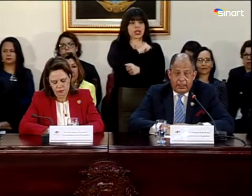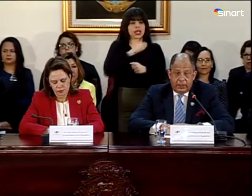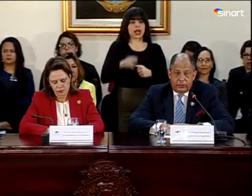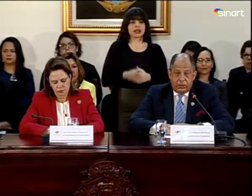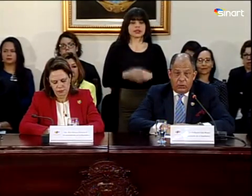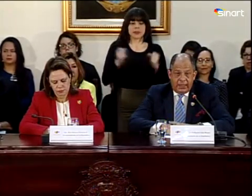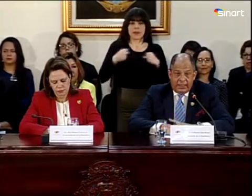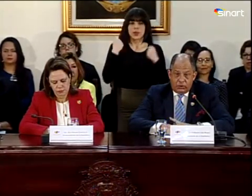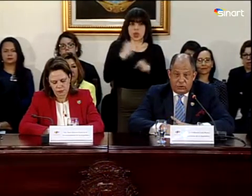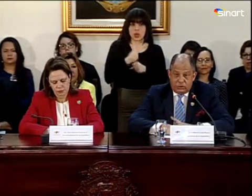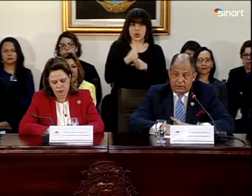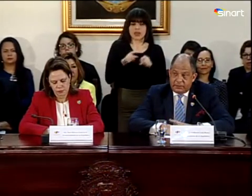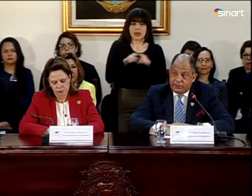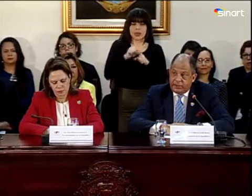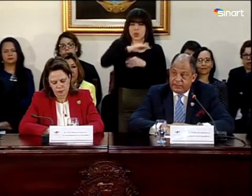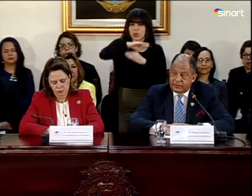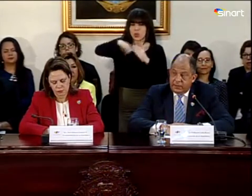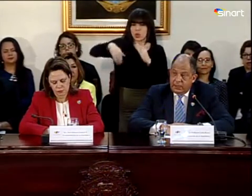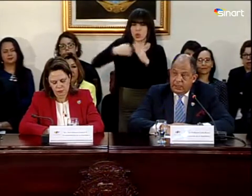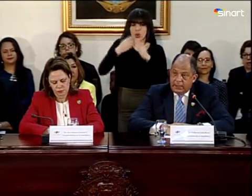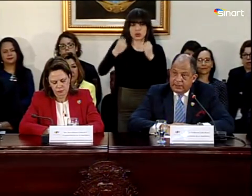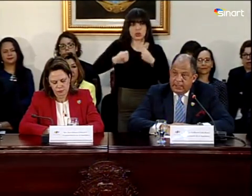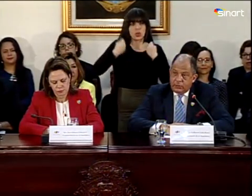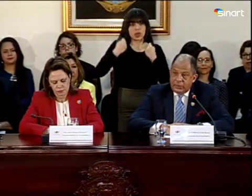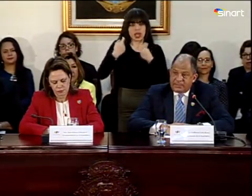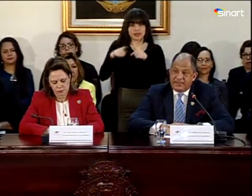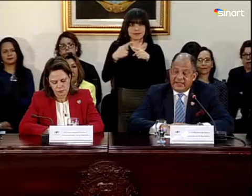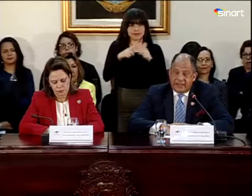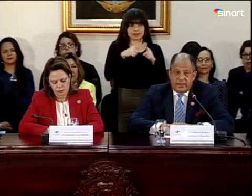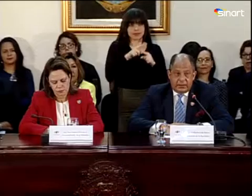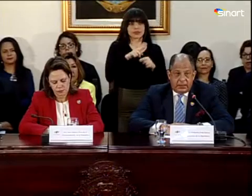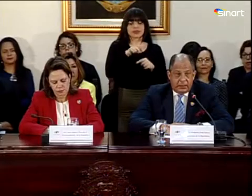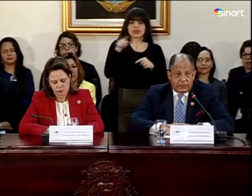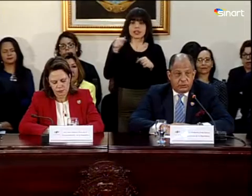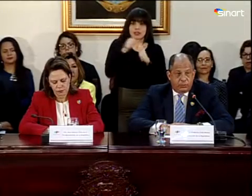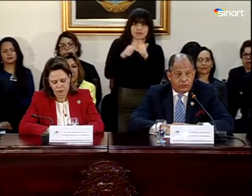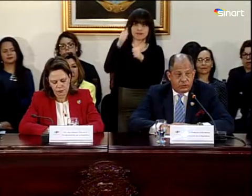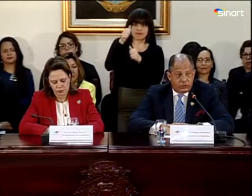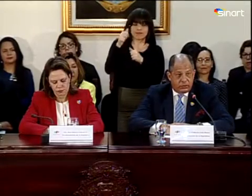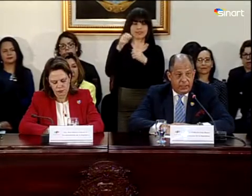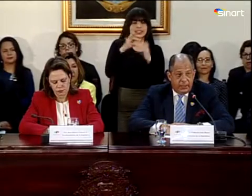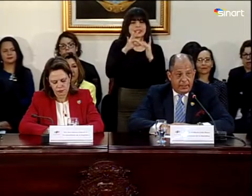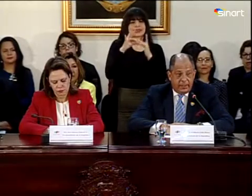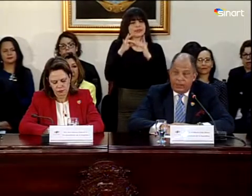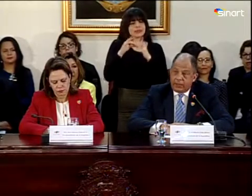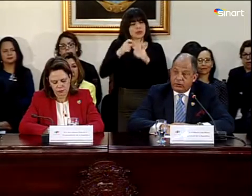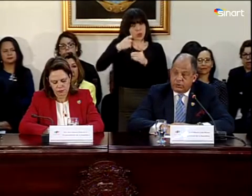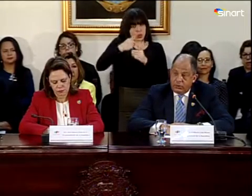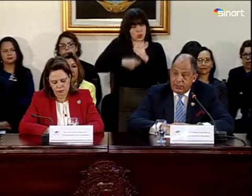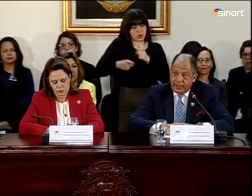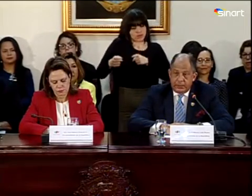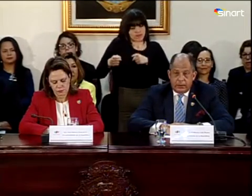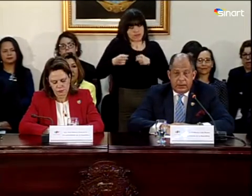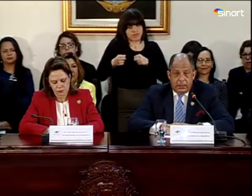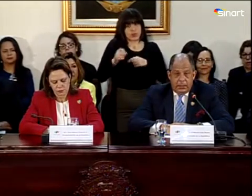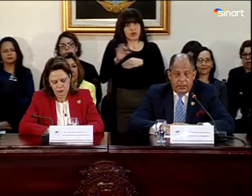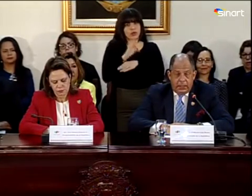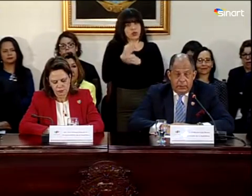Poder Ejecutivo y de todos los demás poderes a que seamos especialmente escrupulosos en el manejo de la cosa